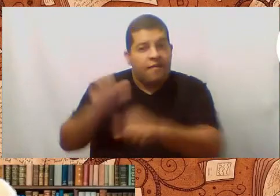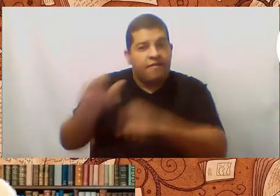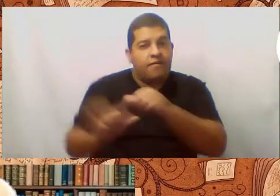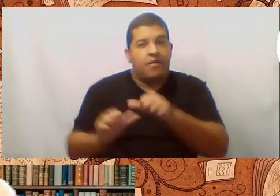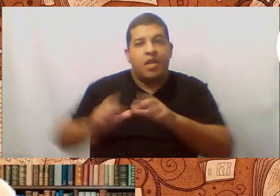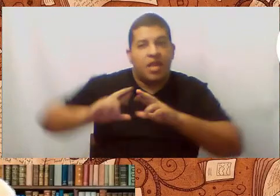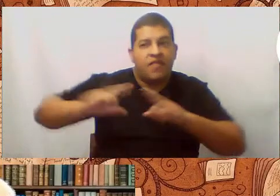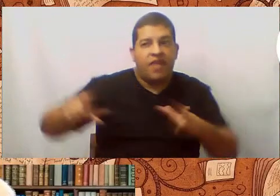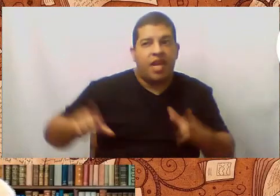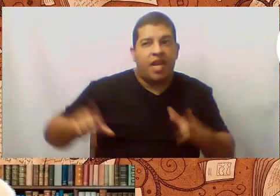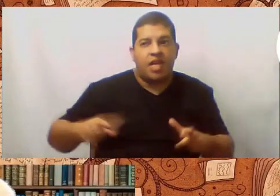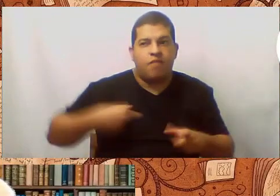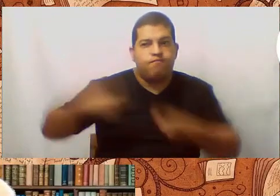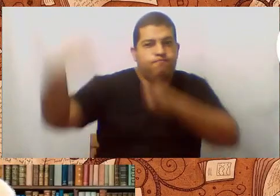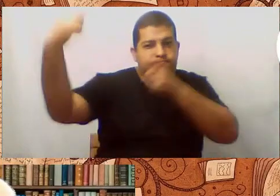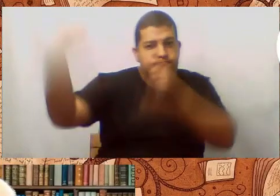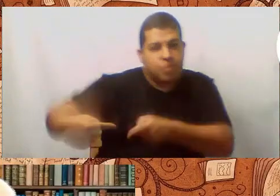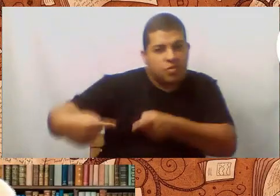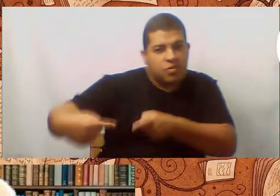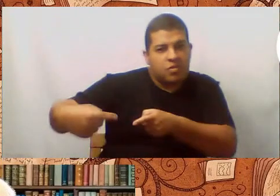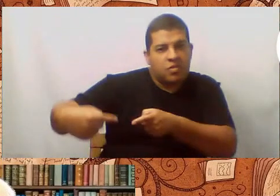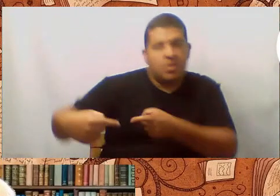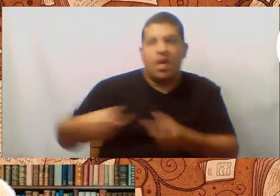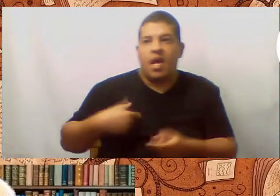adversário, e a partir daí eu